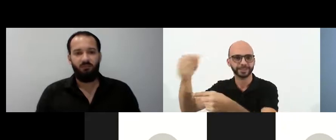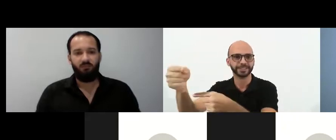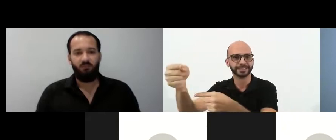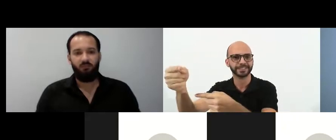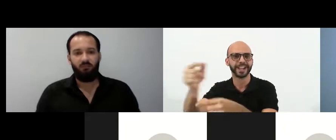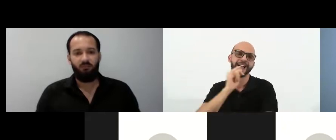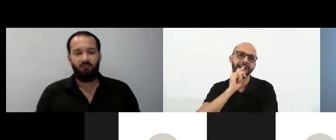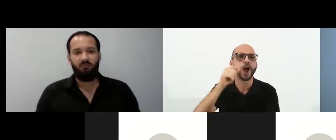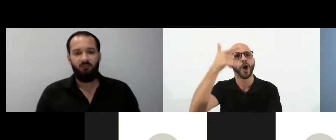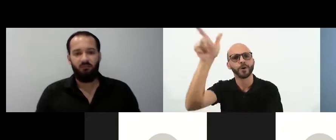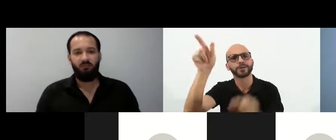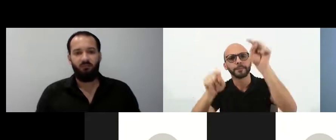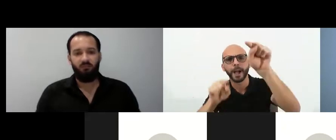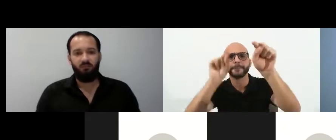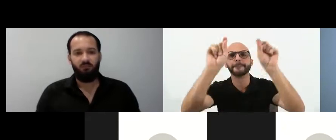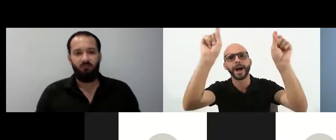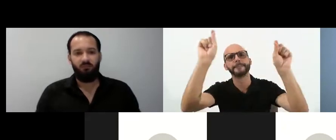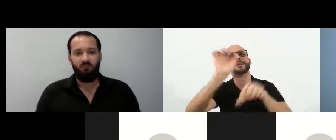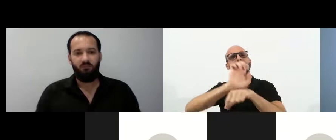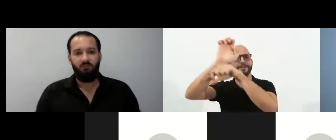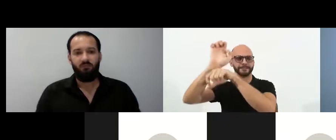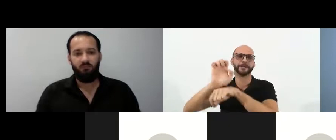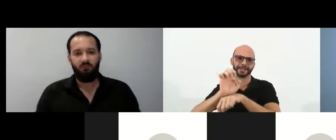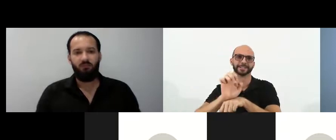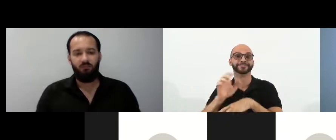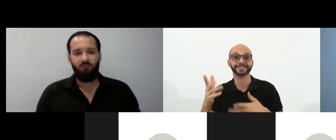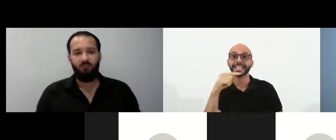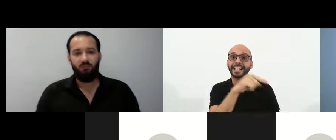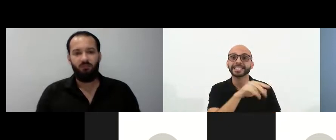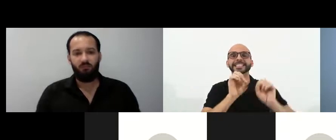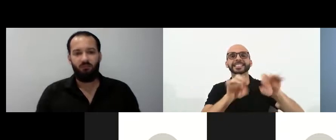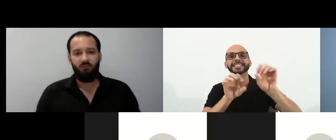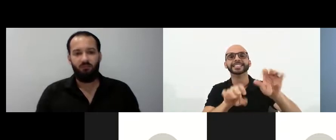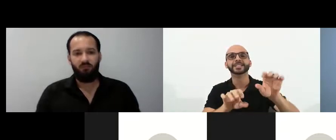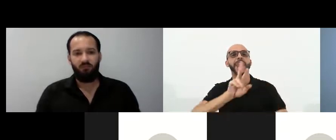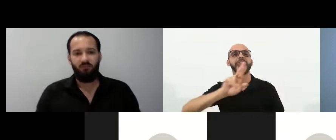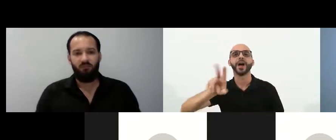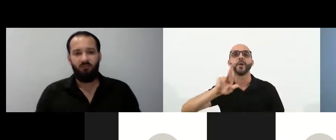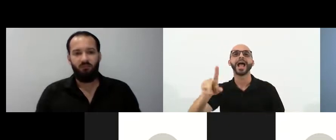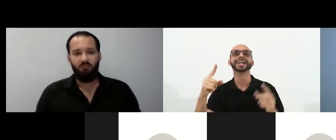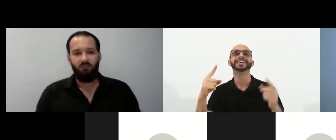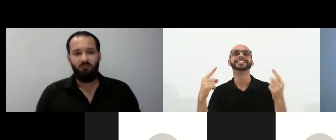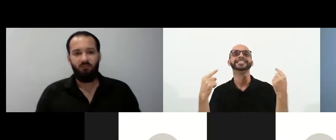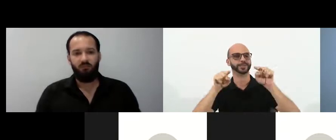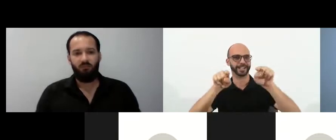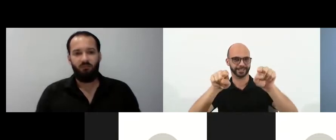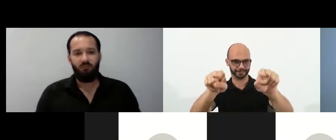praticar. E aí, depois, eles mandavam, faziam. Então, tinham outros estados também. Então,